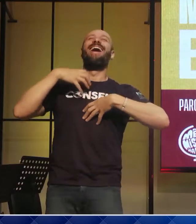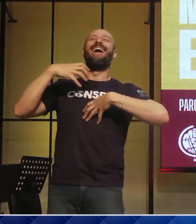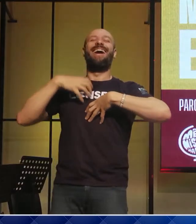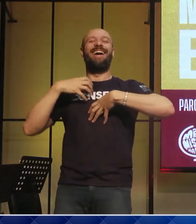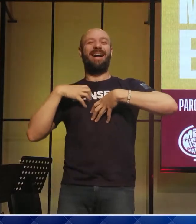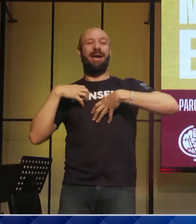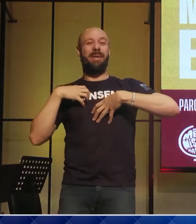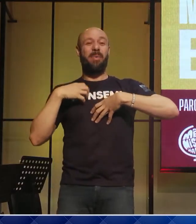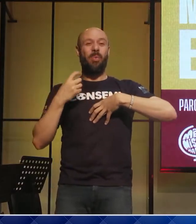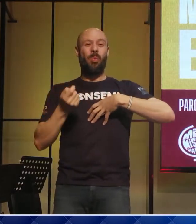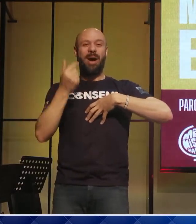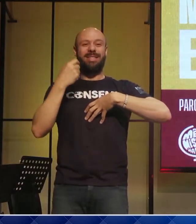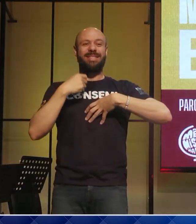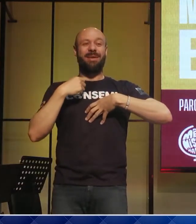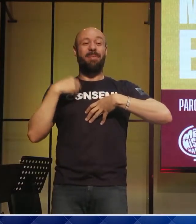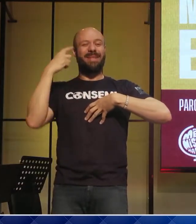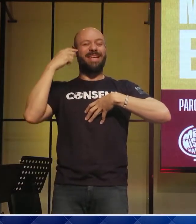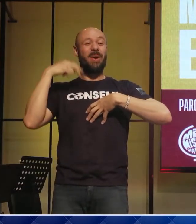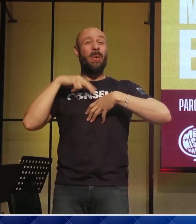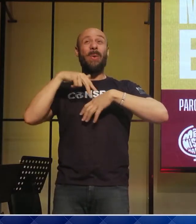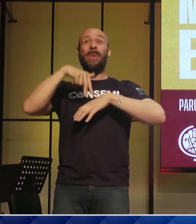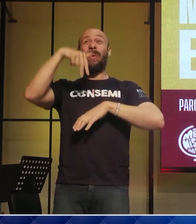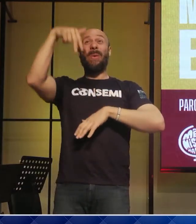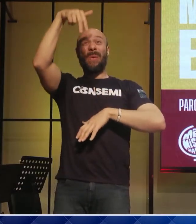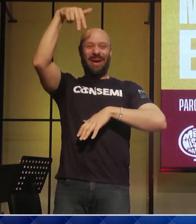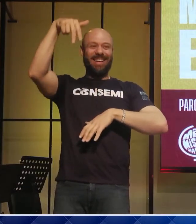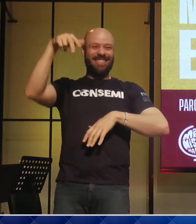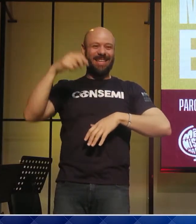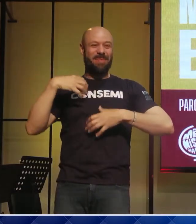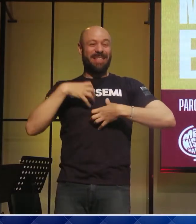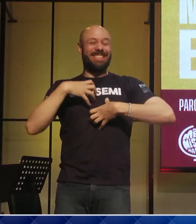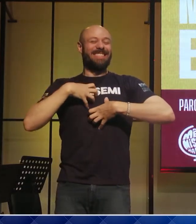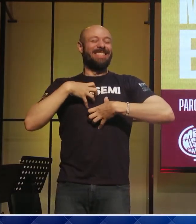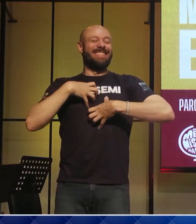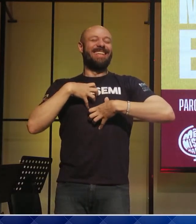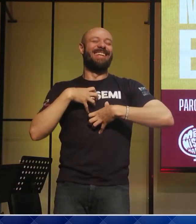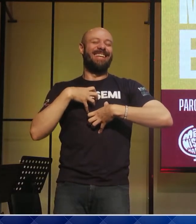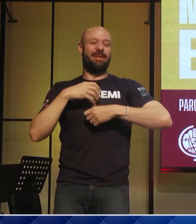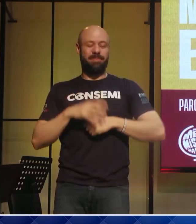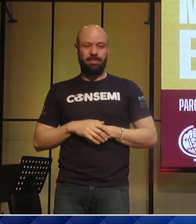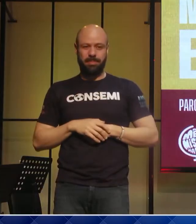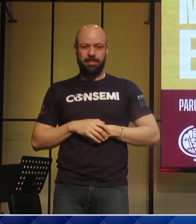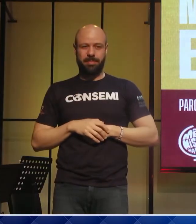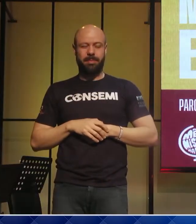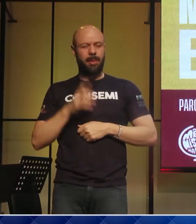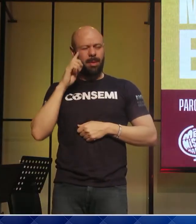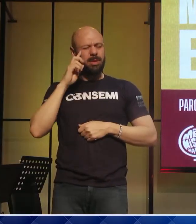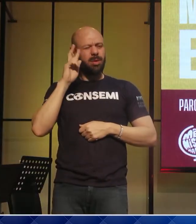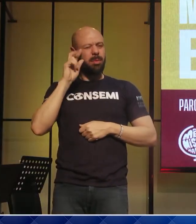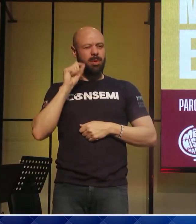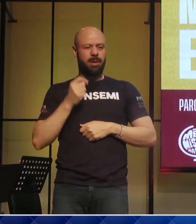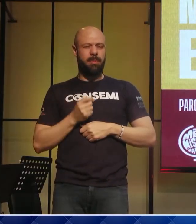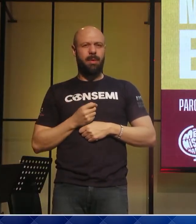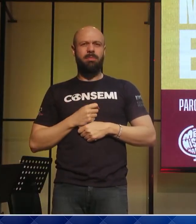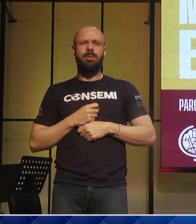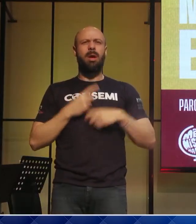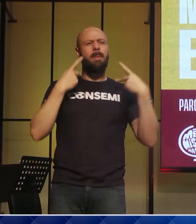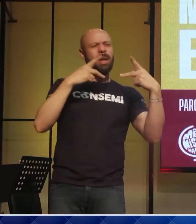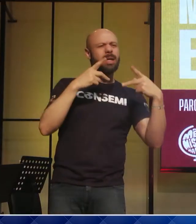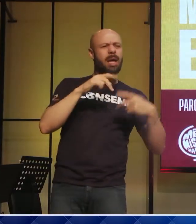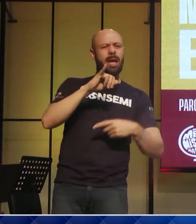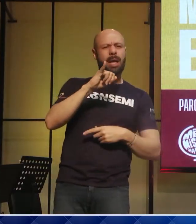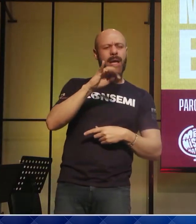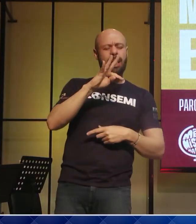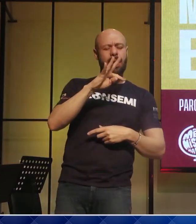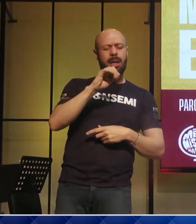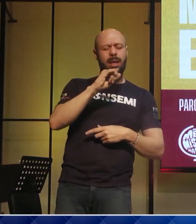ser arrebatado. Eu lembro, quando eu vim com um filho meu de coração para pregar em Itajaí, eu vim de